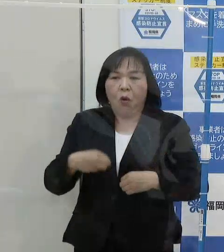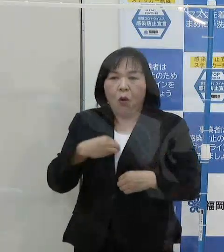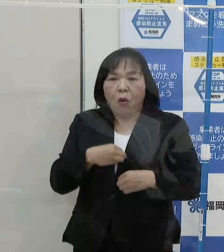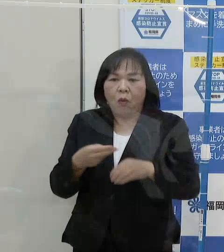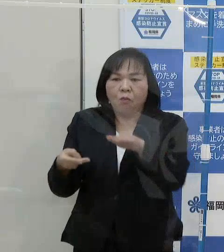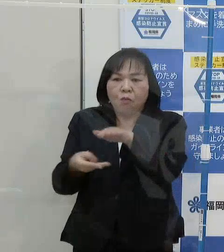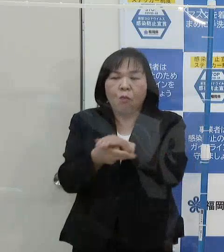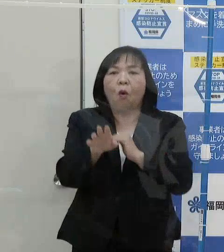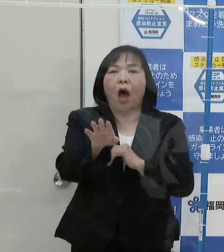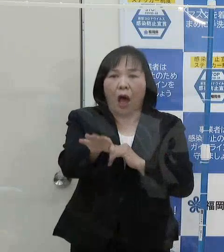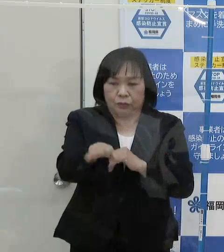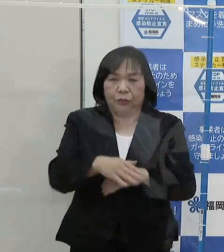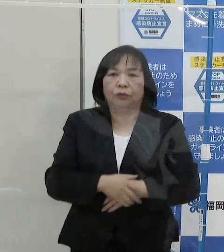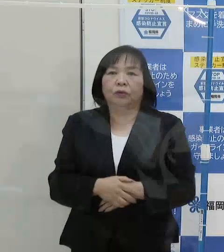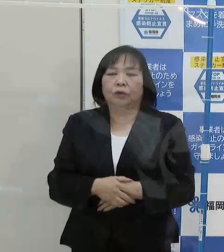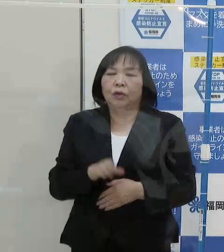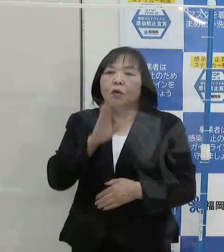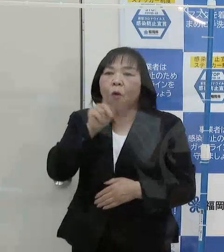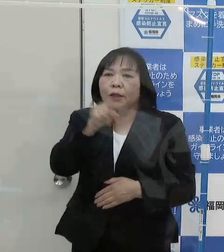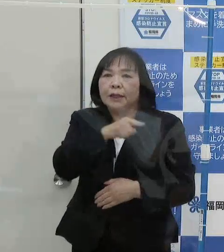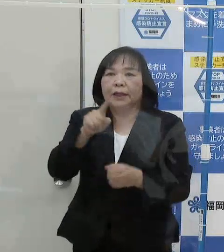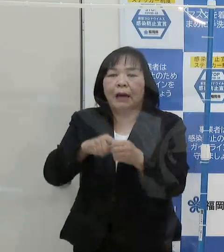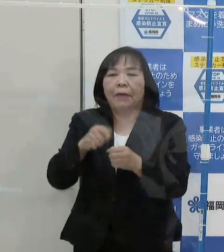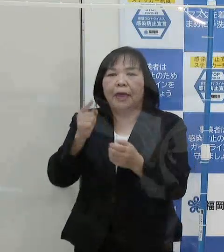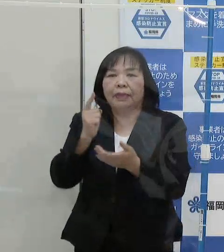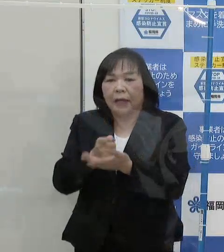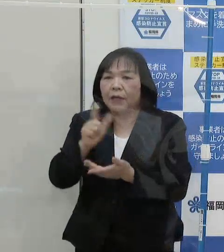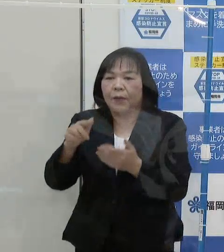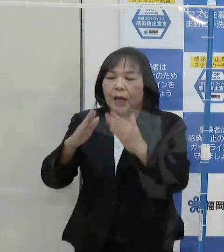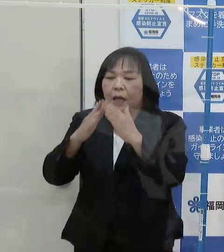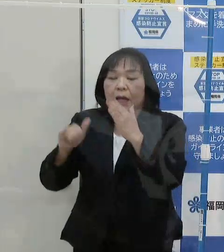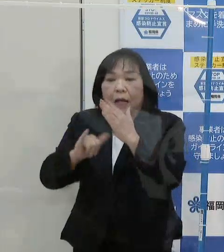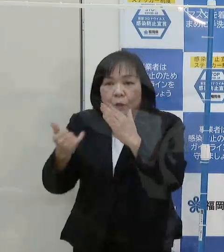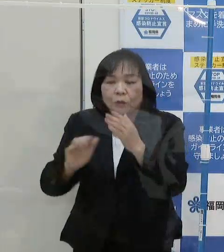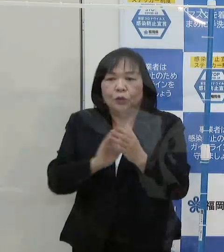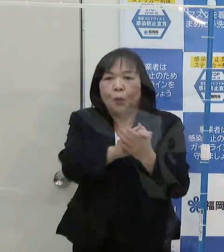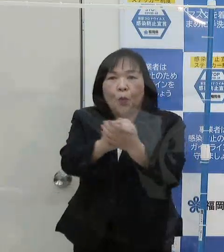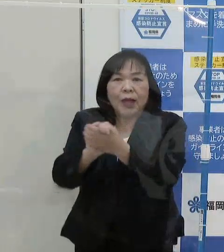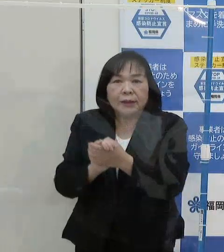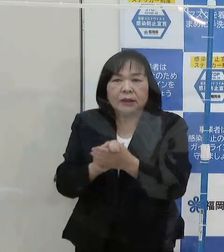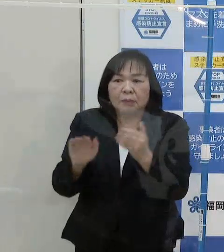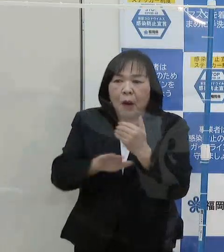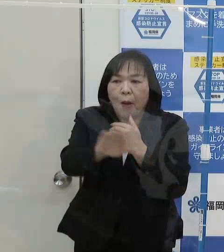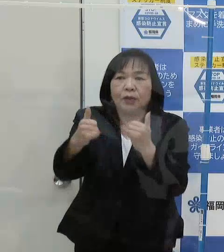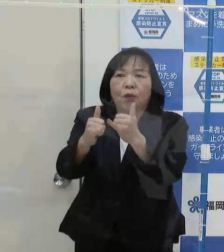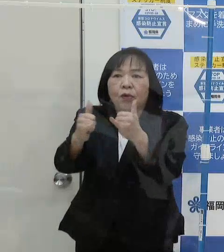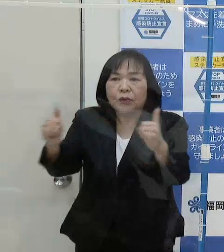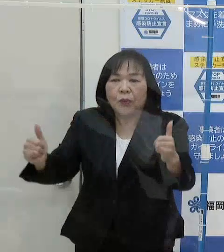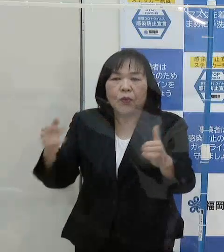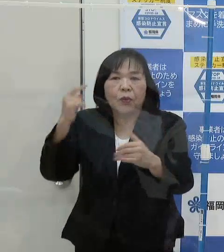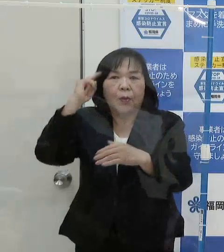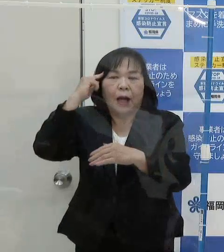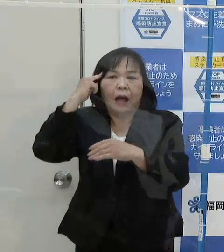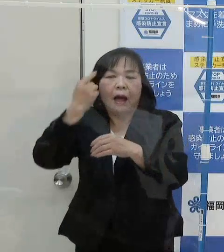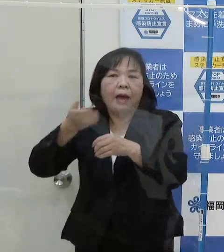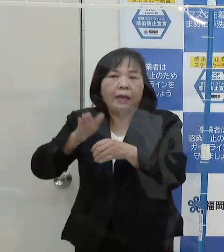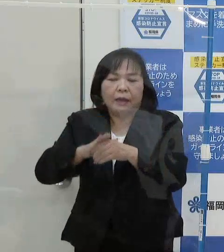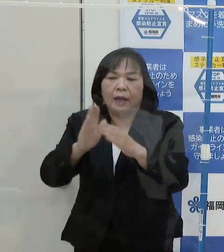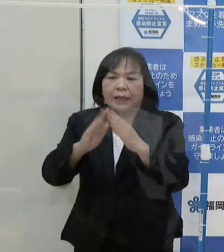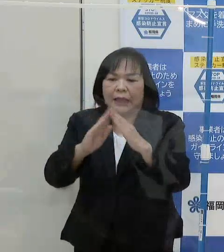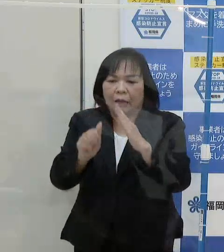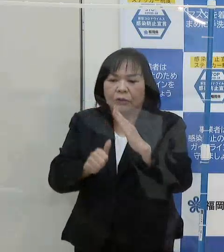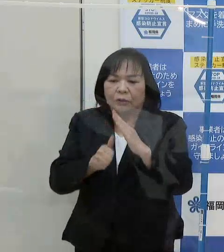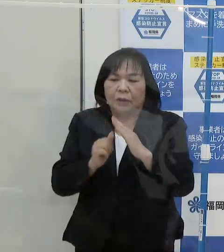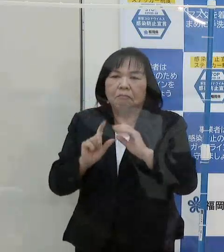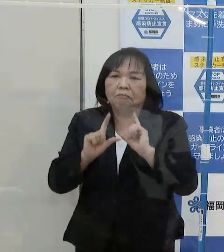けであります。ご本人のためだけではなくて、ご家族や周りの人のこと、そのことも含めて、自宅療養